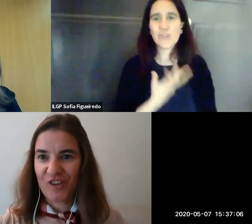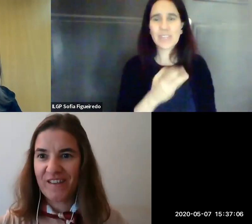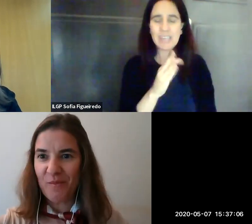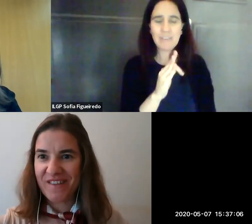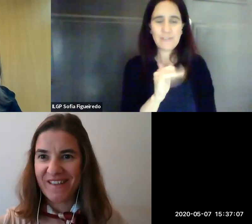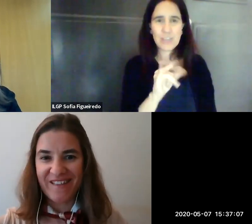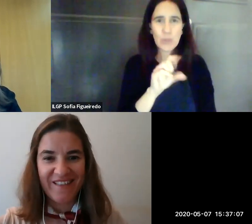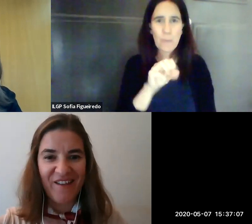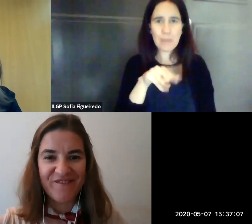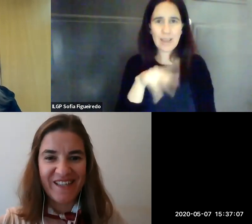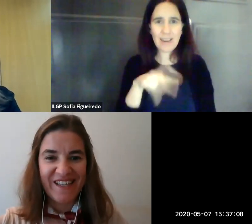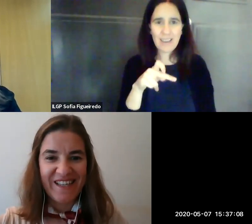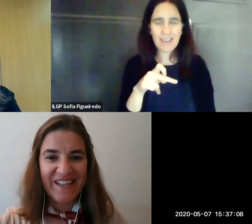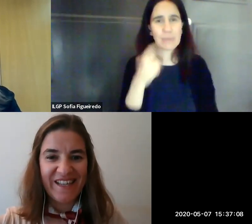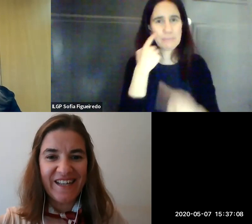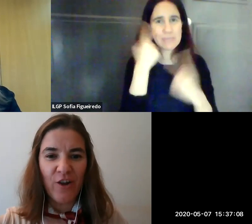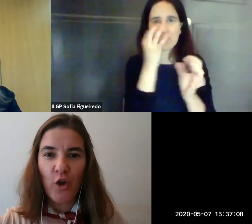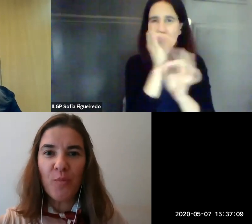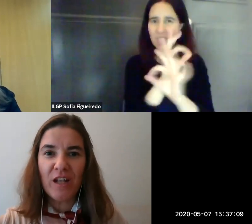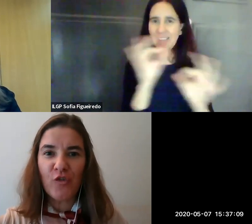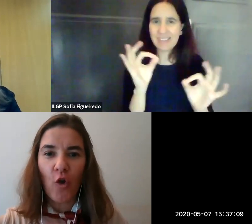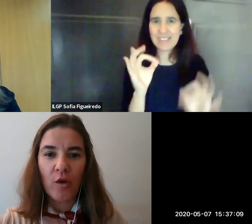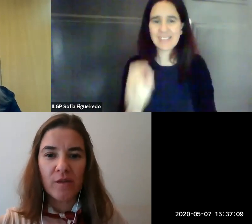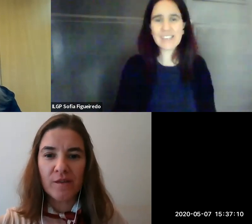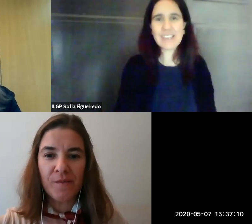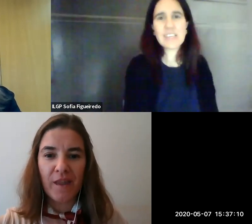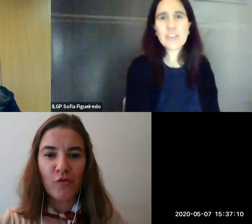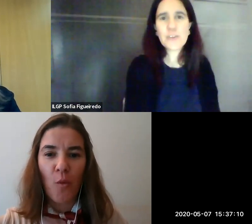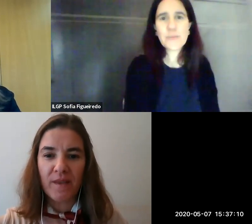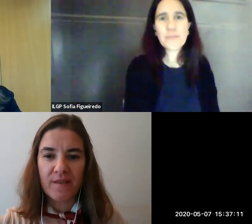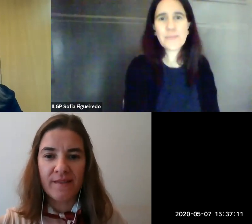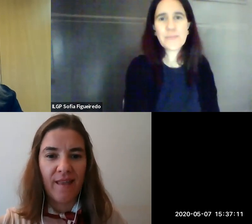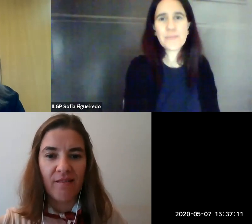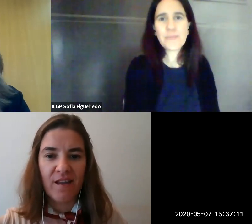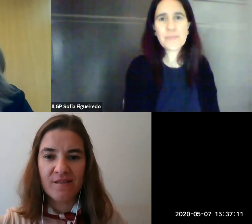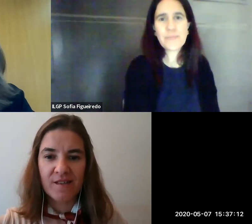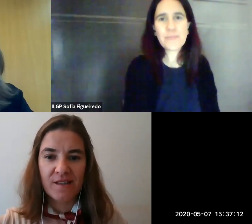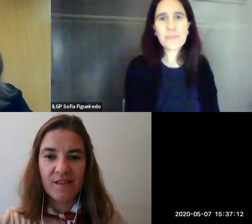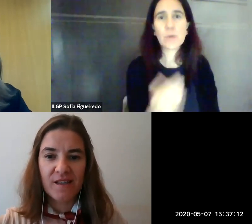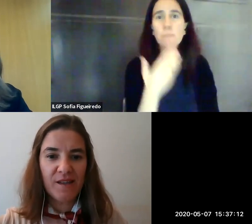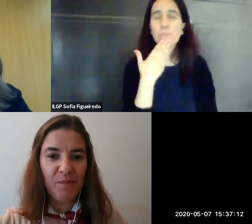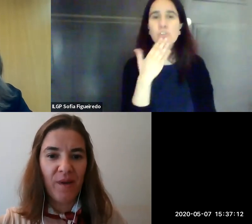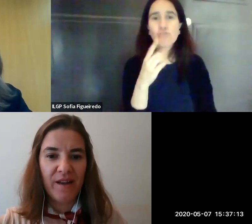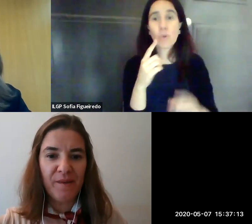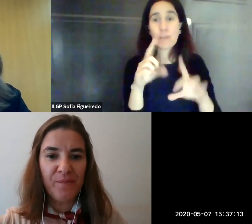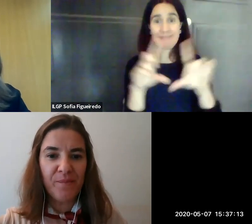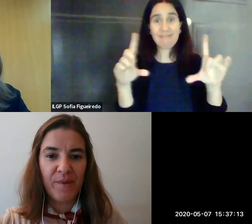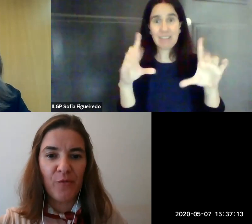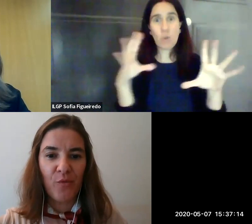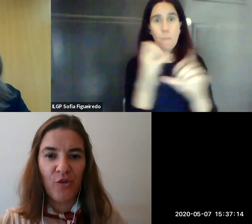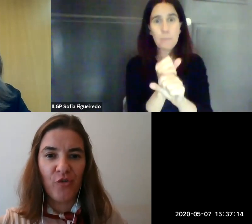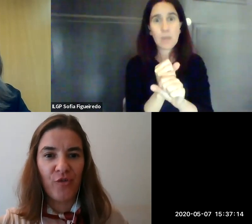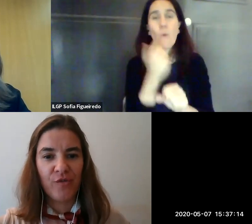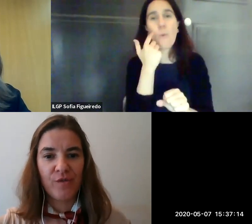pela excelente apresentação. Eu pedi-lhe só que interrompesse a tela